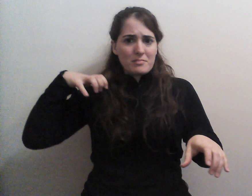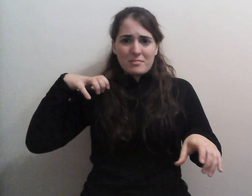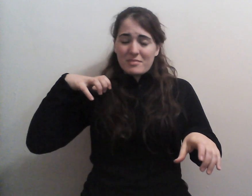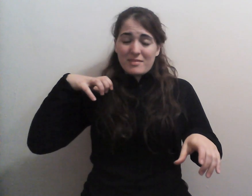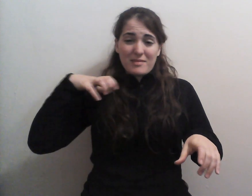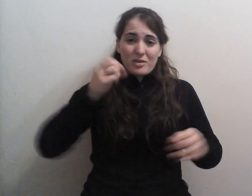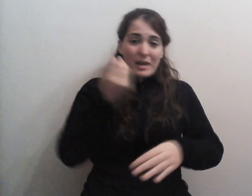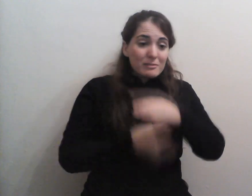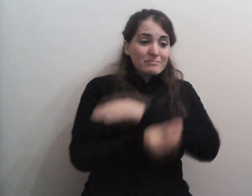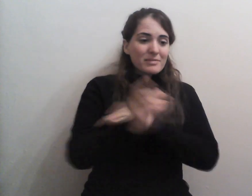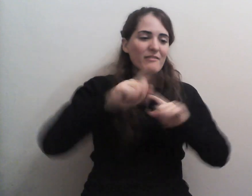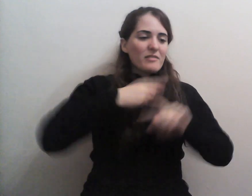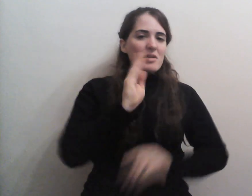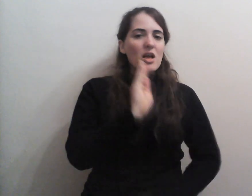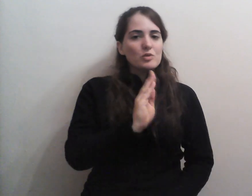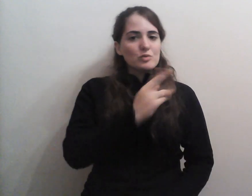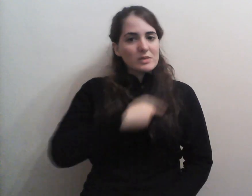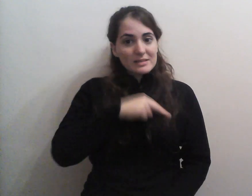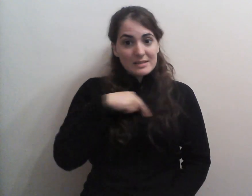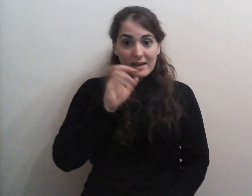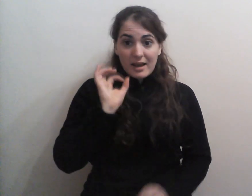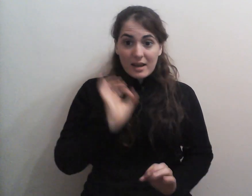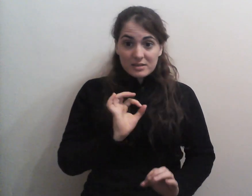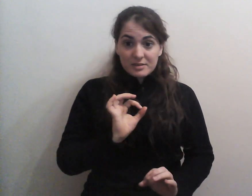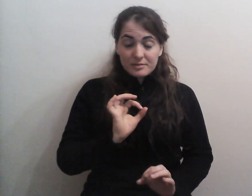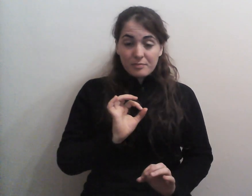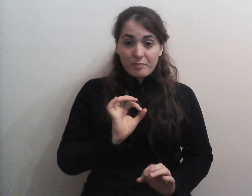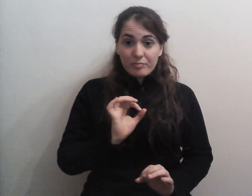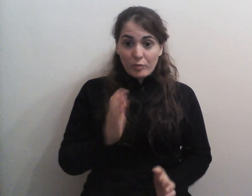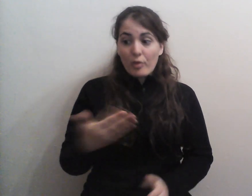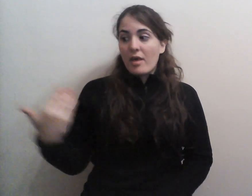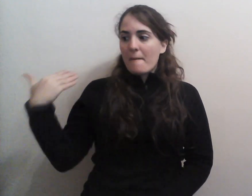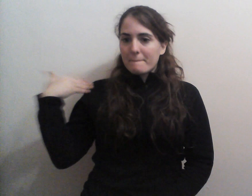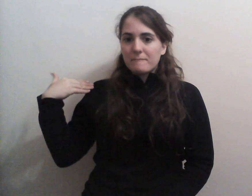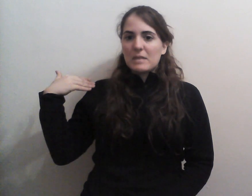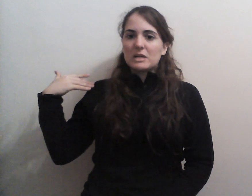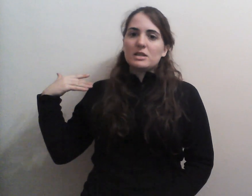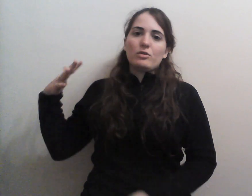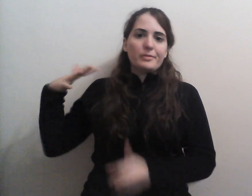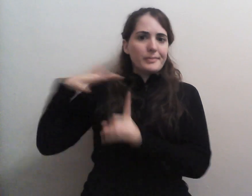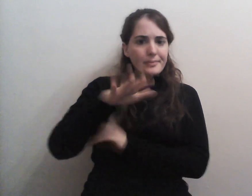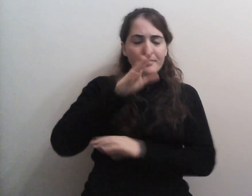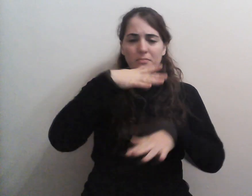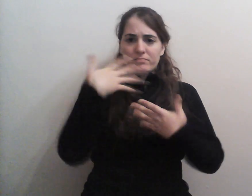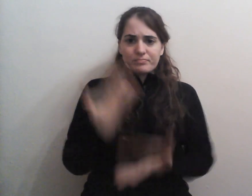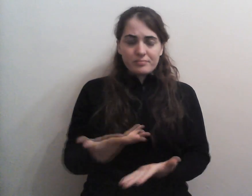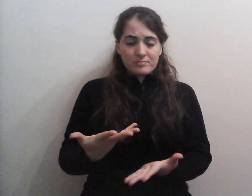pasado puede tener una gran influencia sobre nosotros en el presente. No somos autónomos, no somos independientes, dependemos del